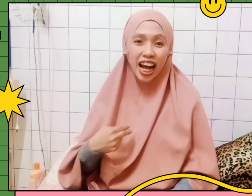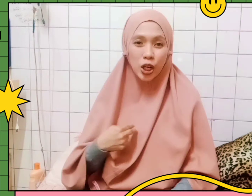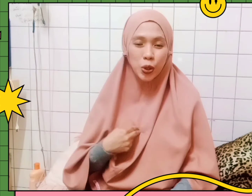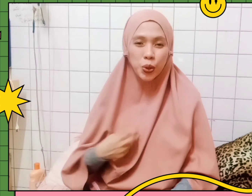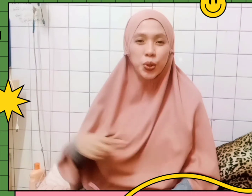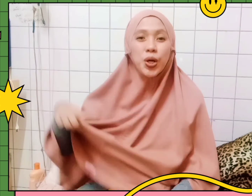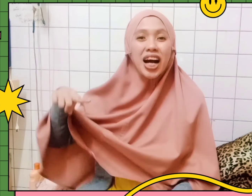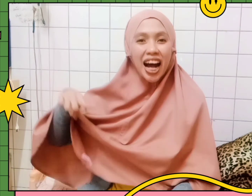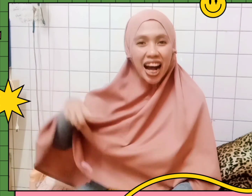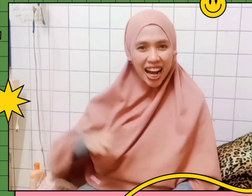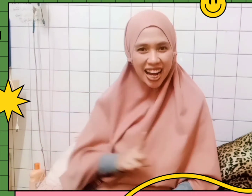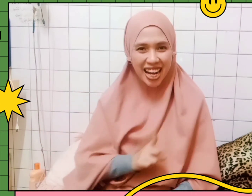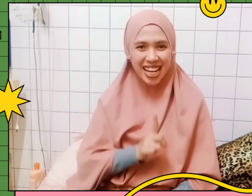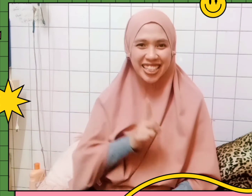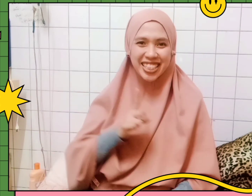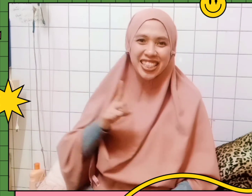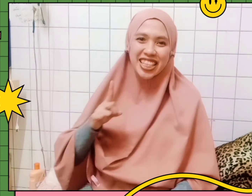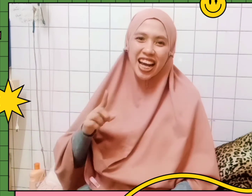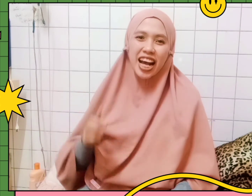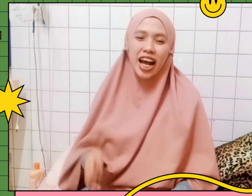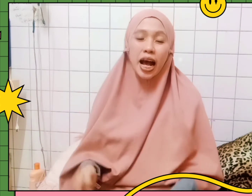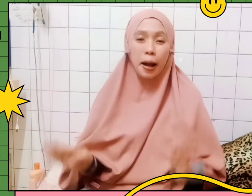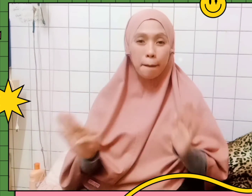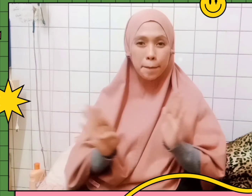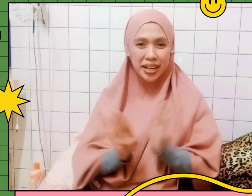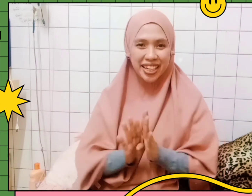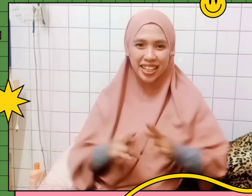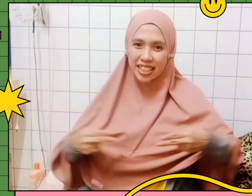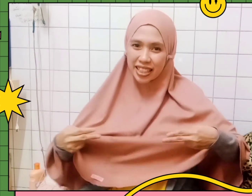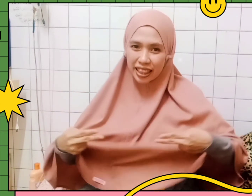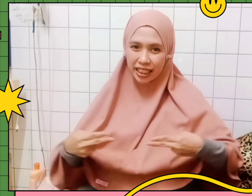sekali. Aku hanya